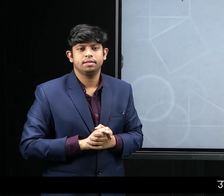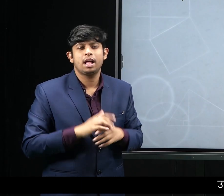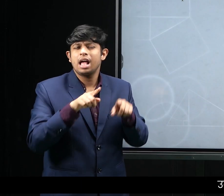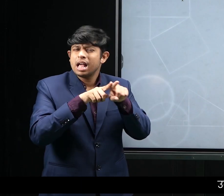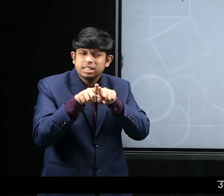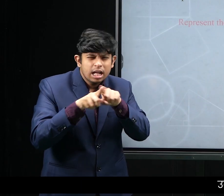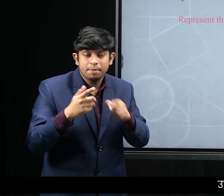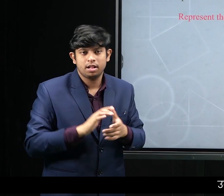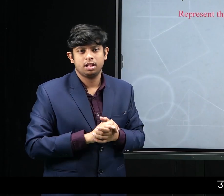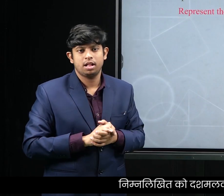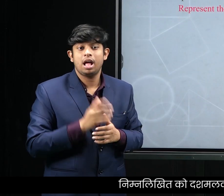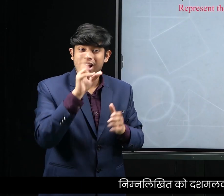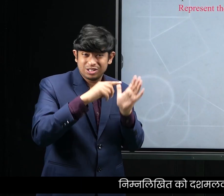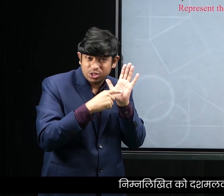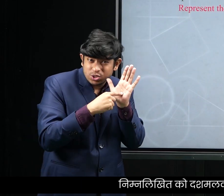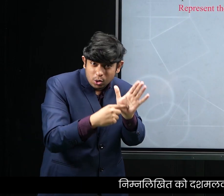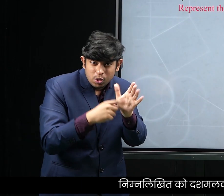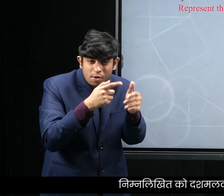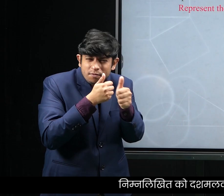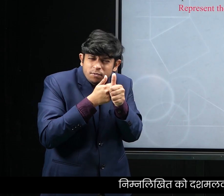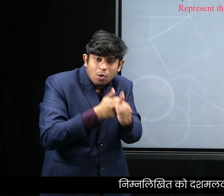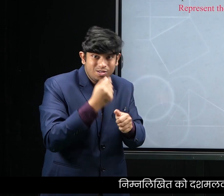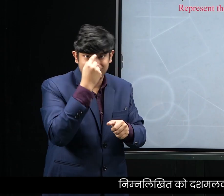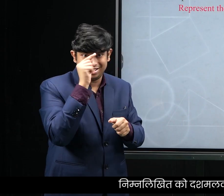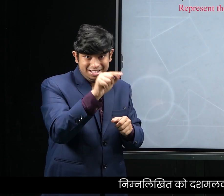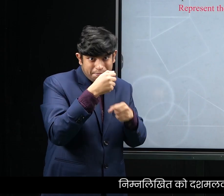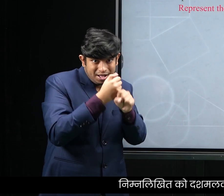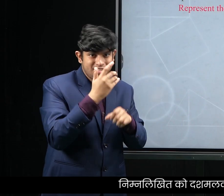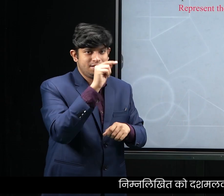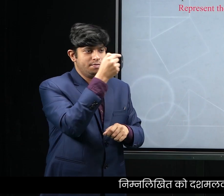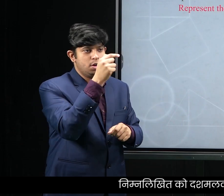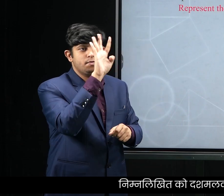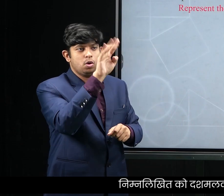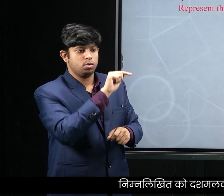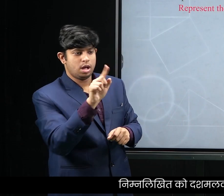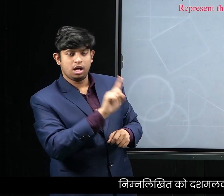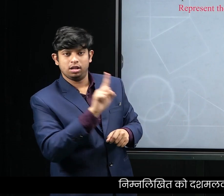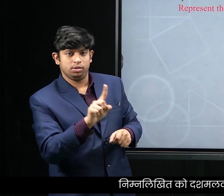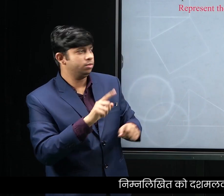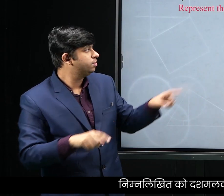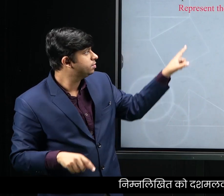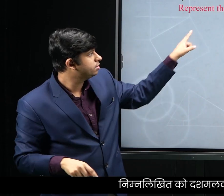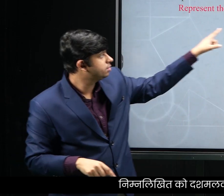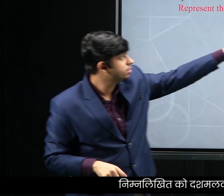उदाहरण निम्नलिखित को दशमलव रूप में प्रस्तुत कीजिए। 1 -4/11